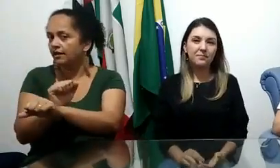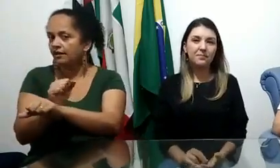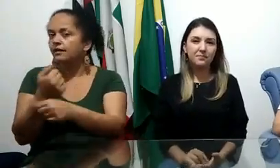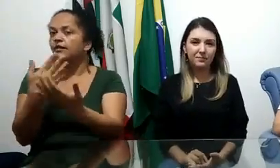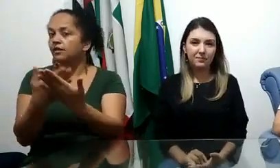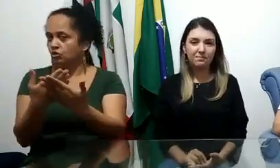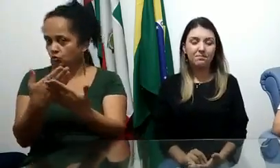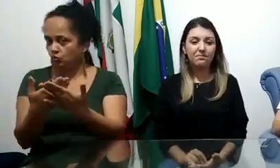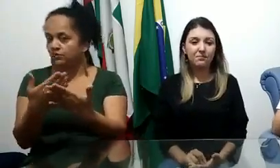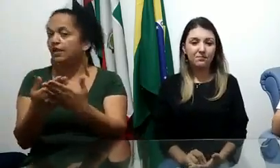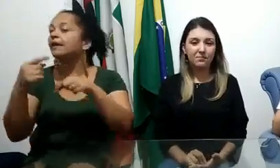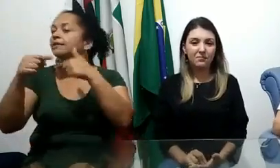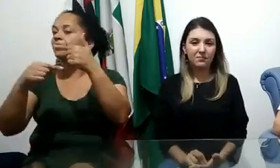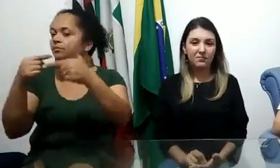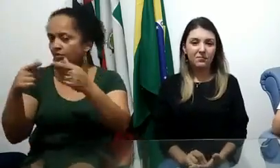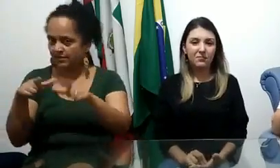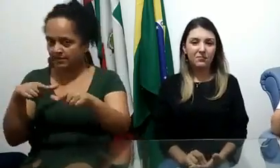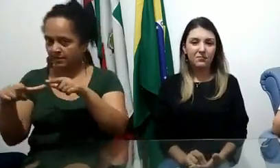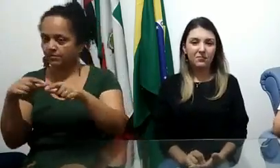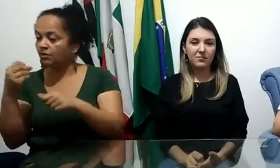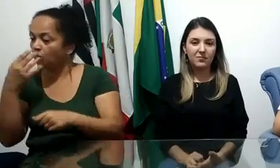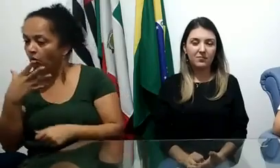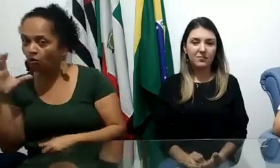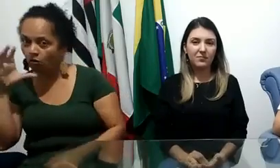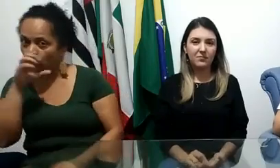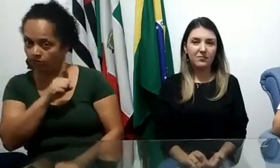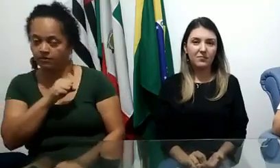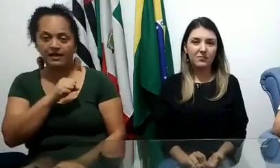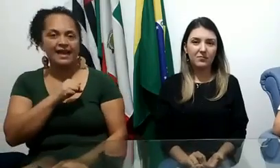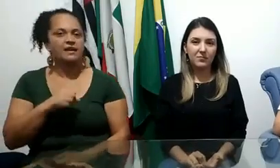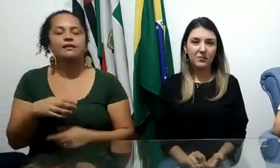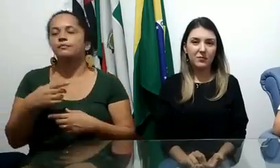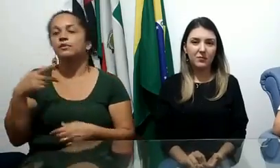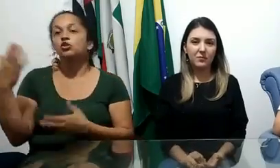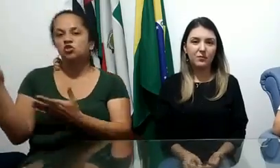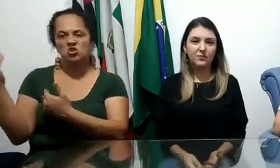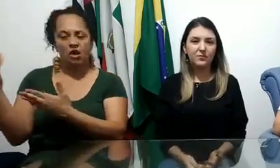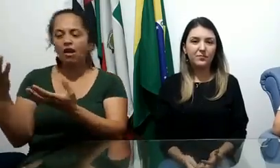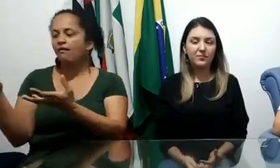um bom emprego, quer tudo rápido, tudo na hora. E a vida,